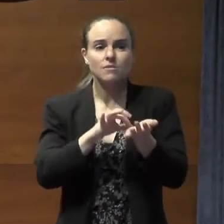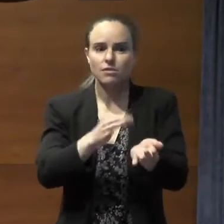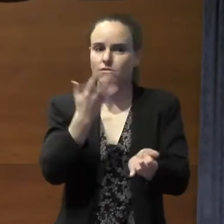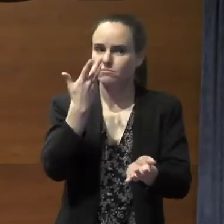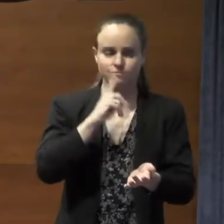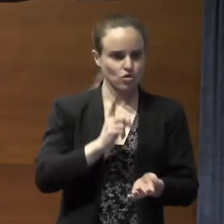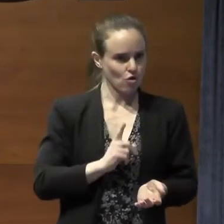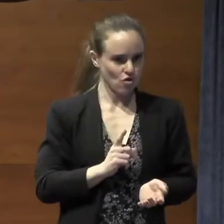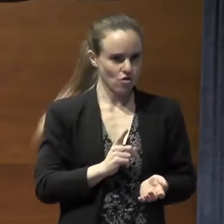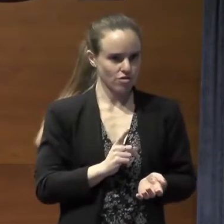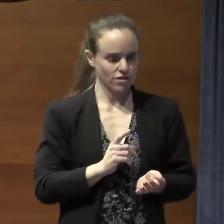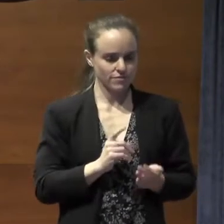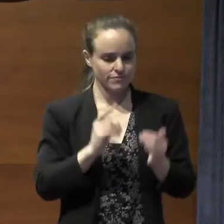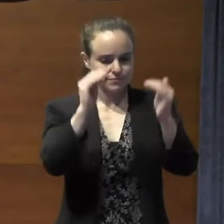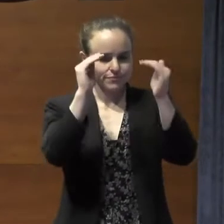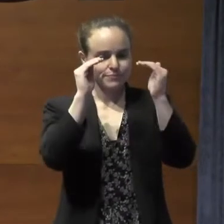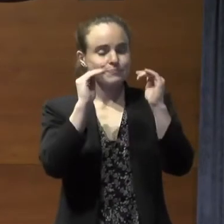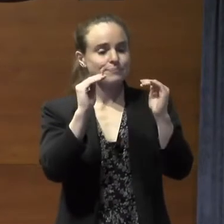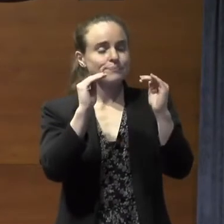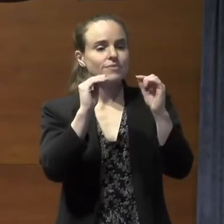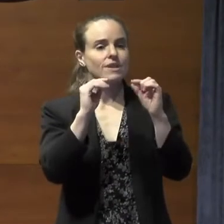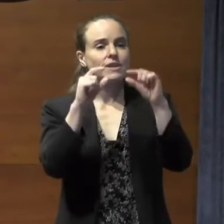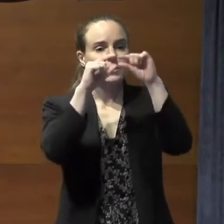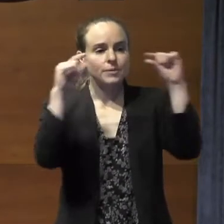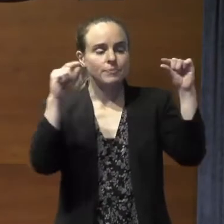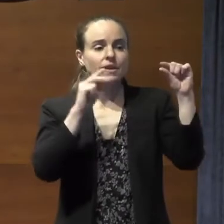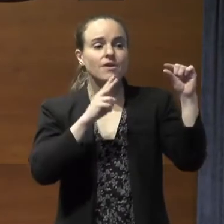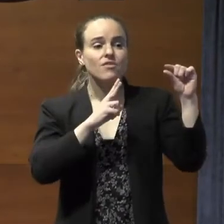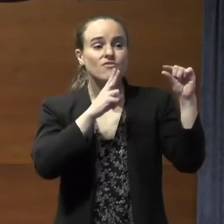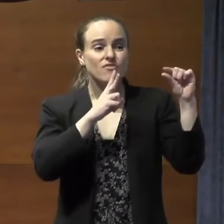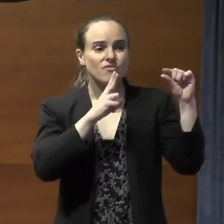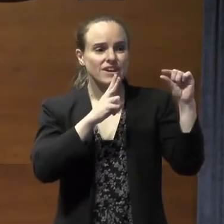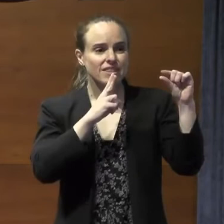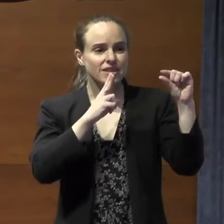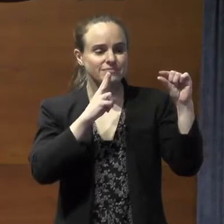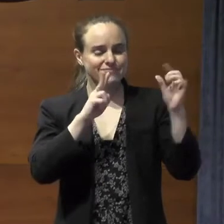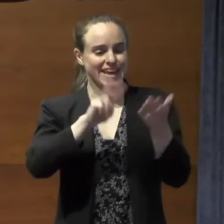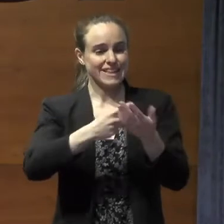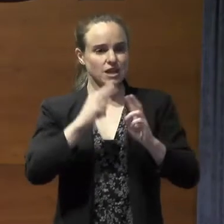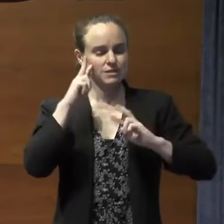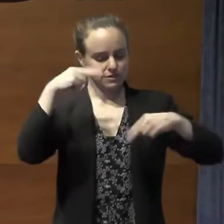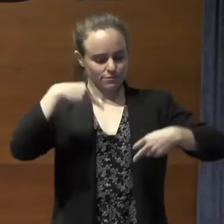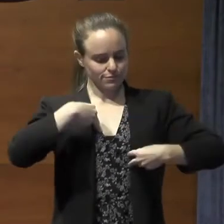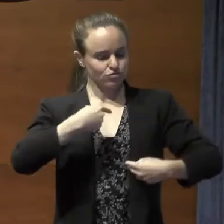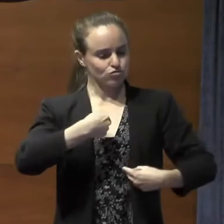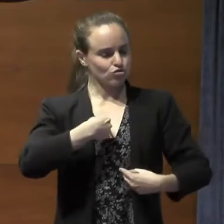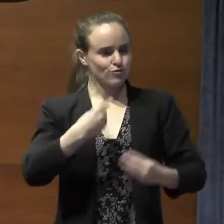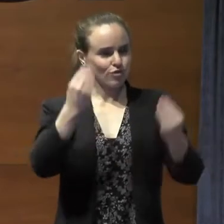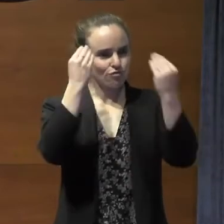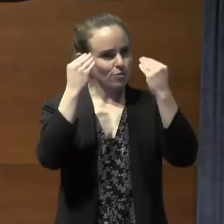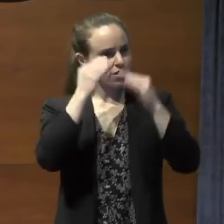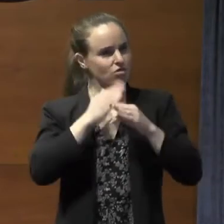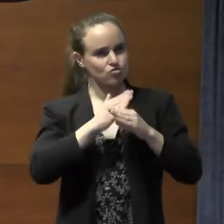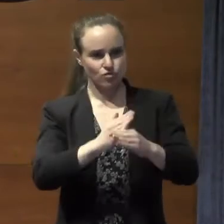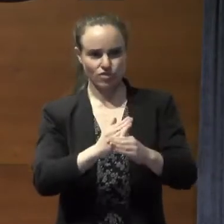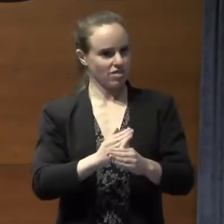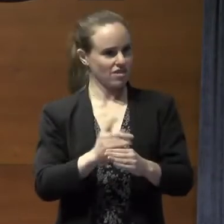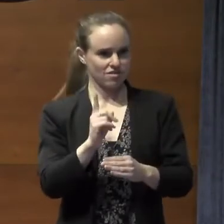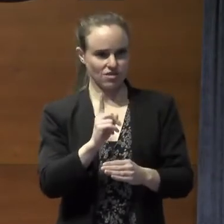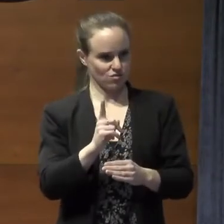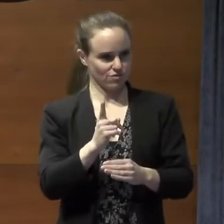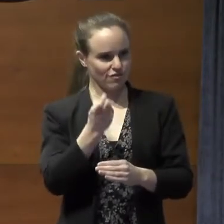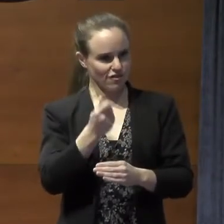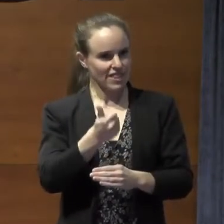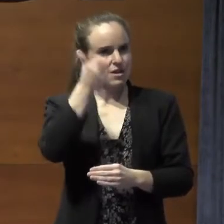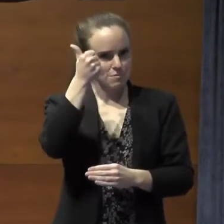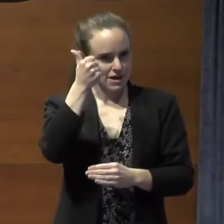percepción de que la formación que tienen no es suficiente para trabajar con víctimas de violencia de género. Y en rosa, la dificultad